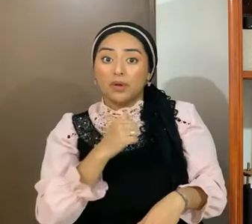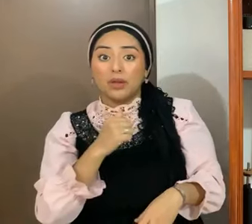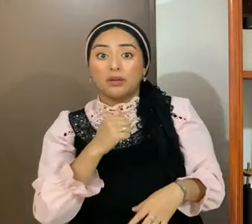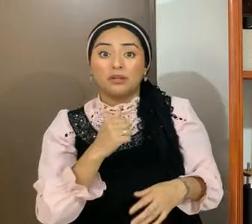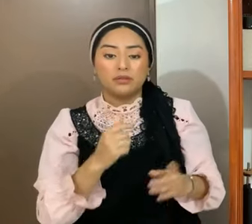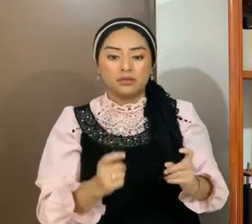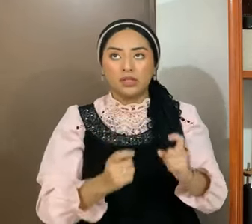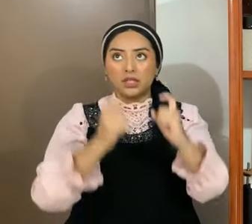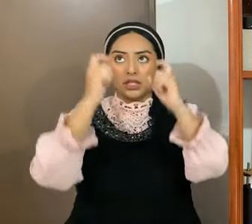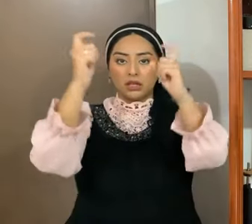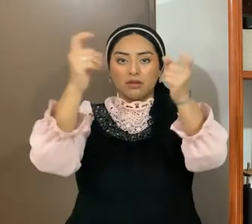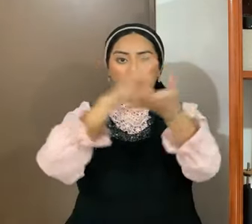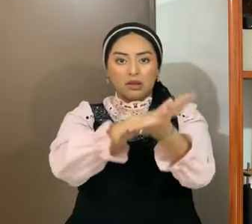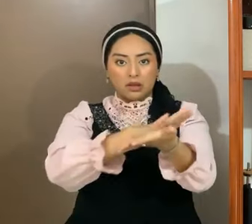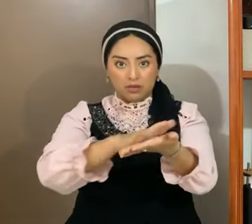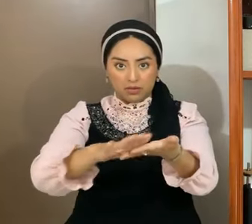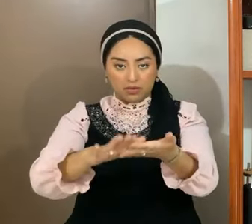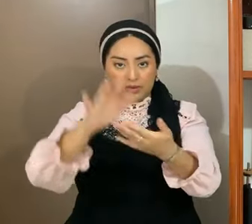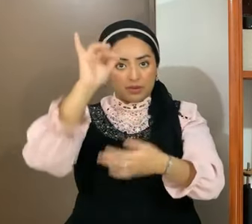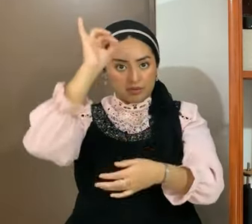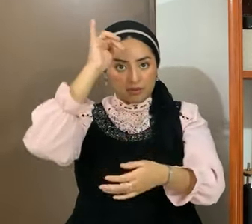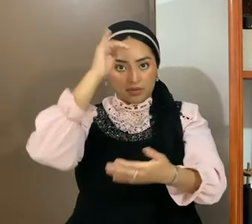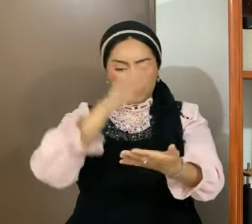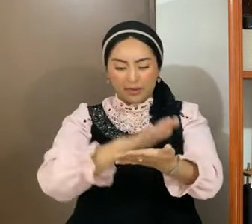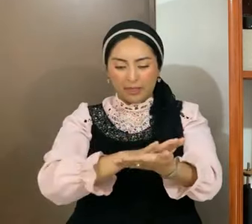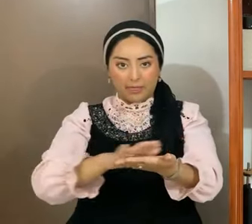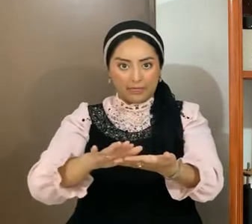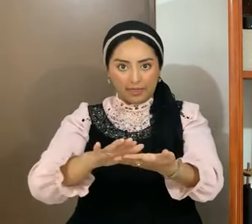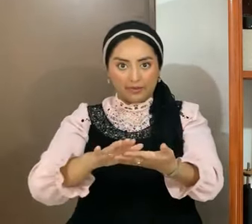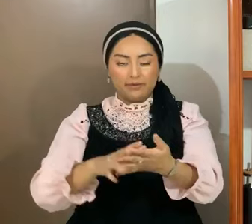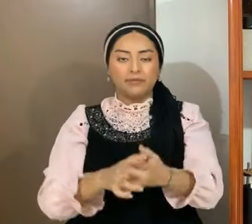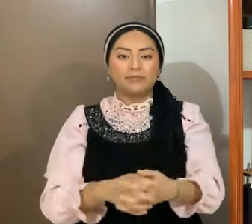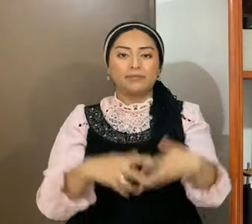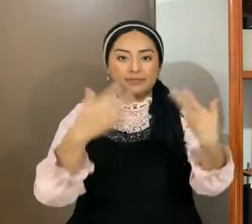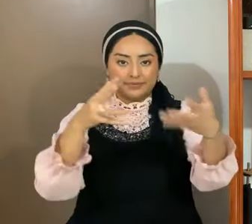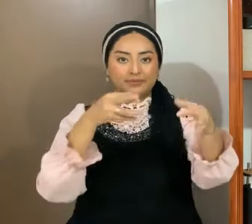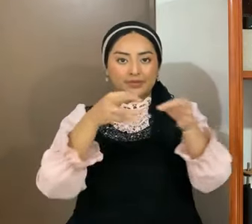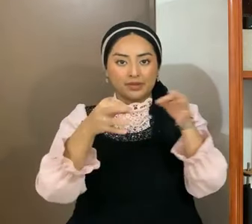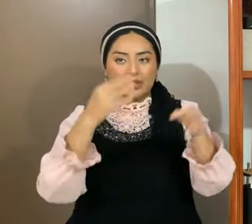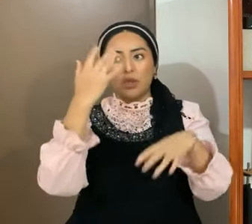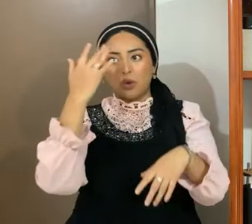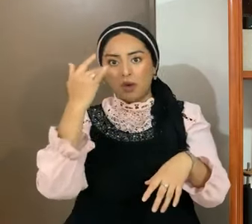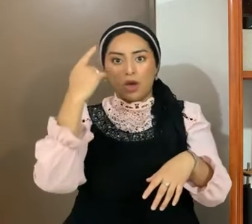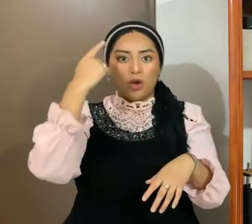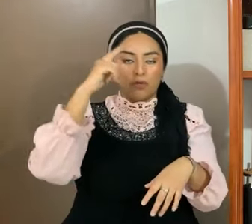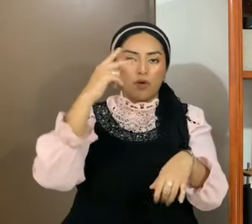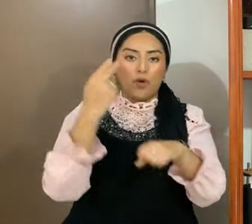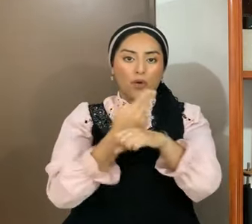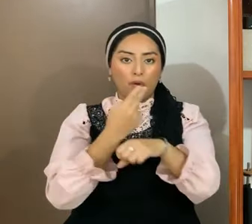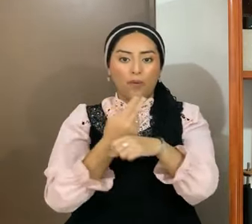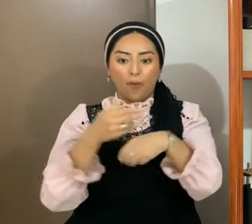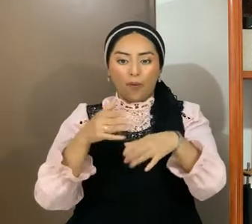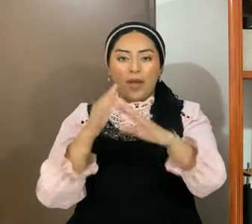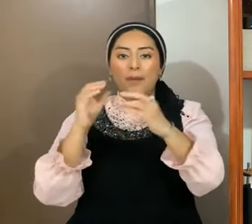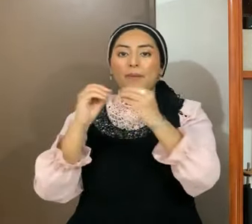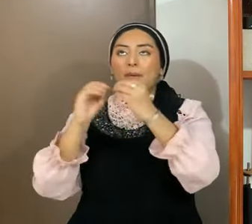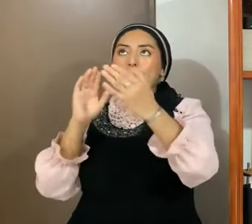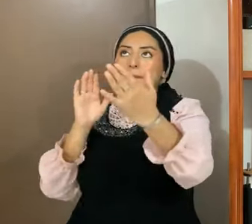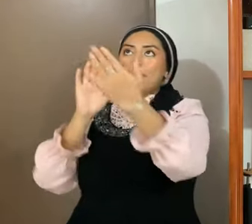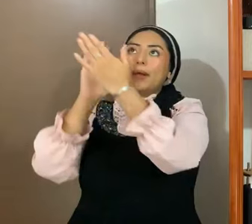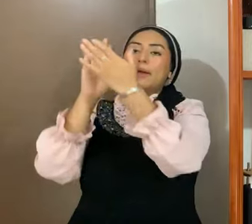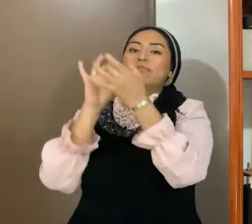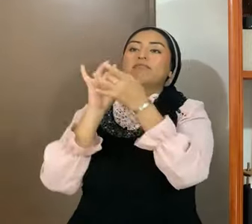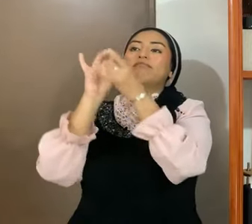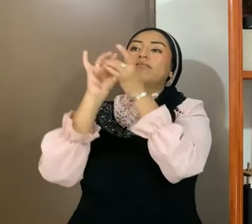lo ofrecerá delante de Yahweh. Amén. Ya está explicado para qué eran estos sacrificios. Eran una forma de acercarse a